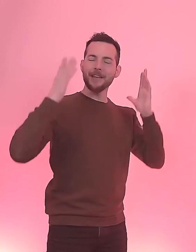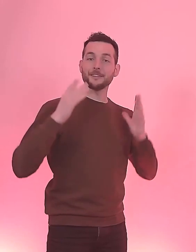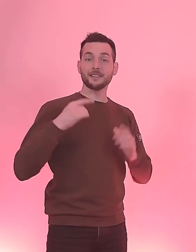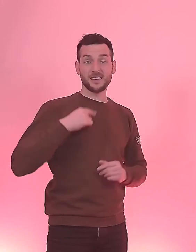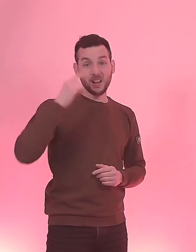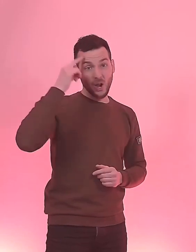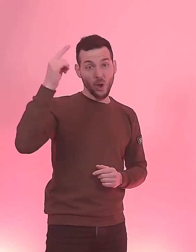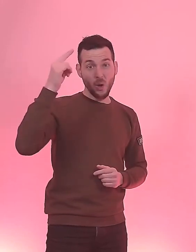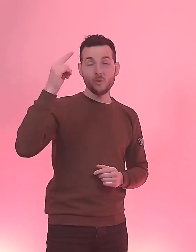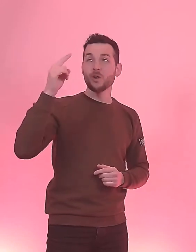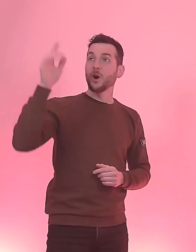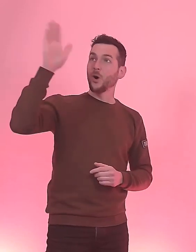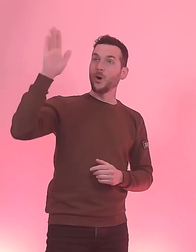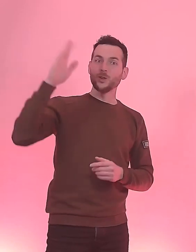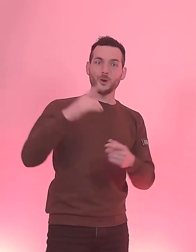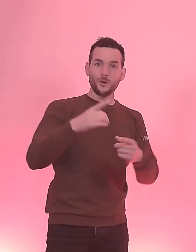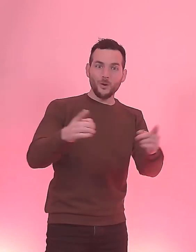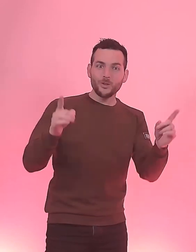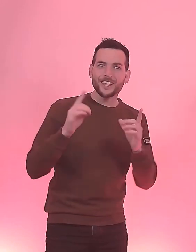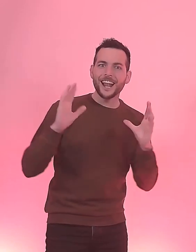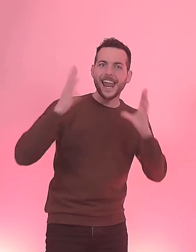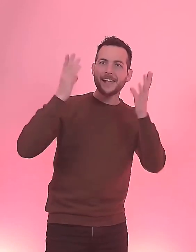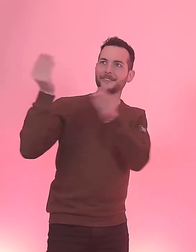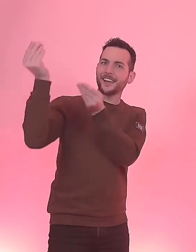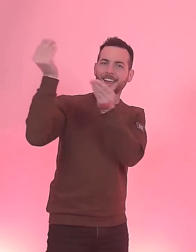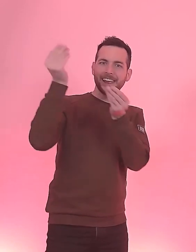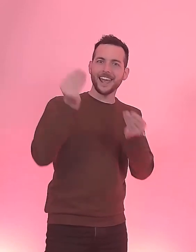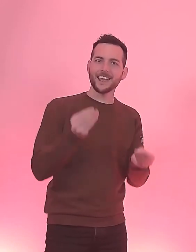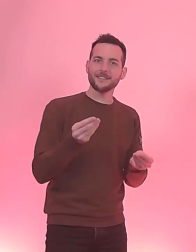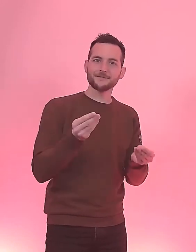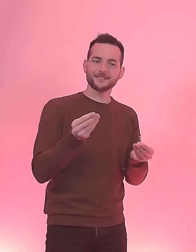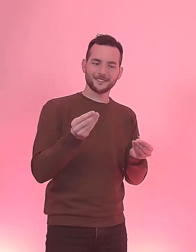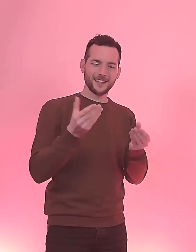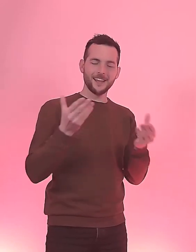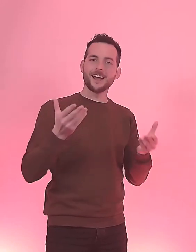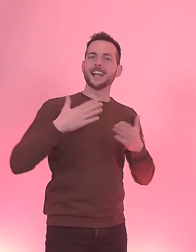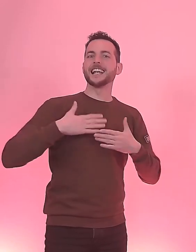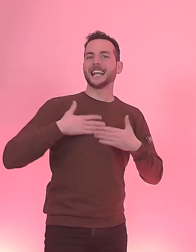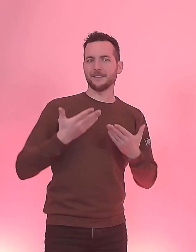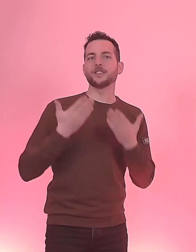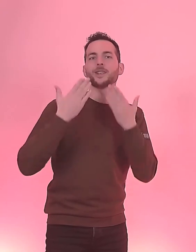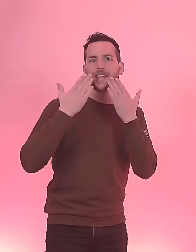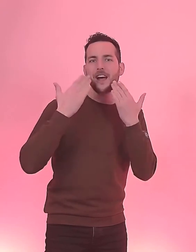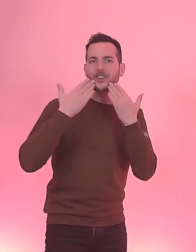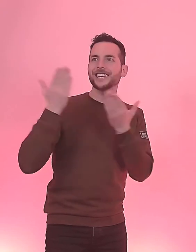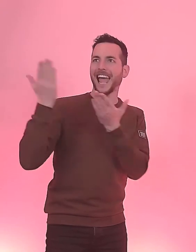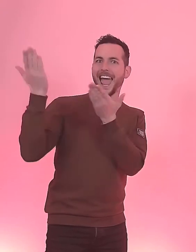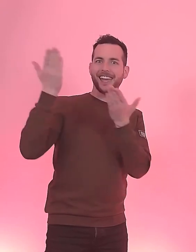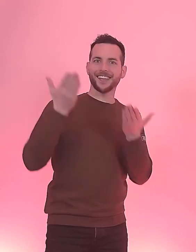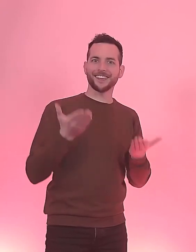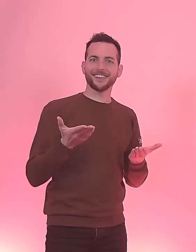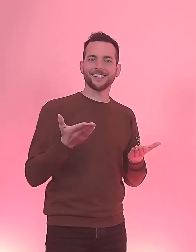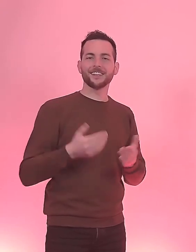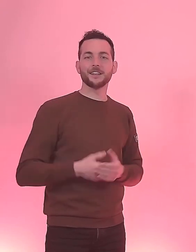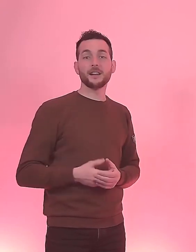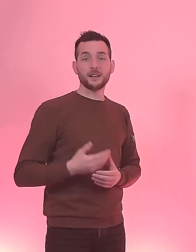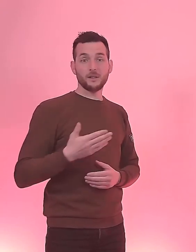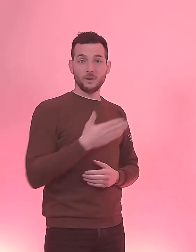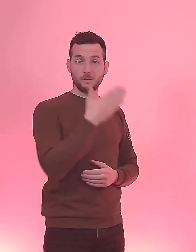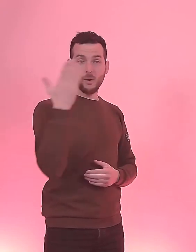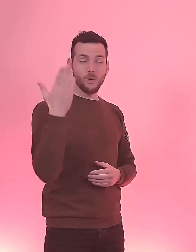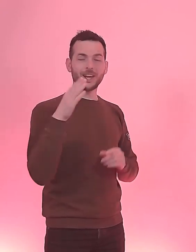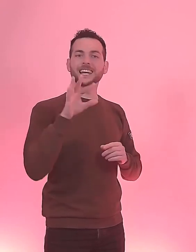ik geloof dat god ons het leven heeft gegeven als een liefdes geschenk morgen spreekt